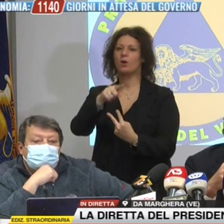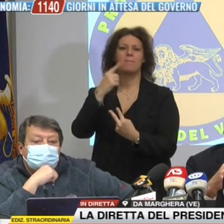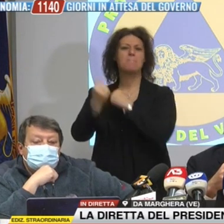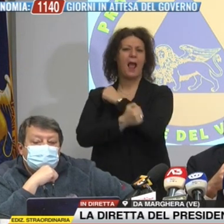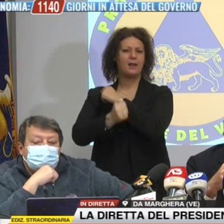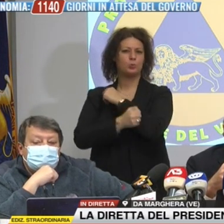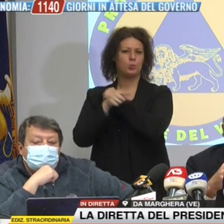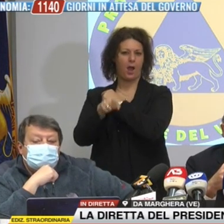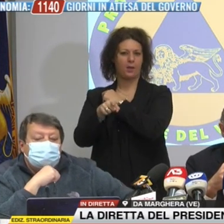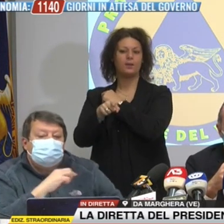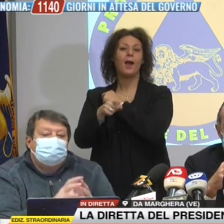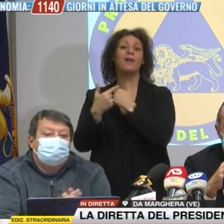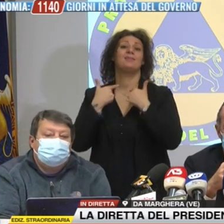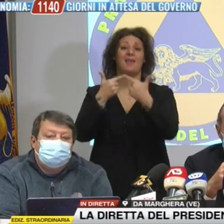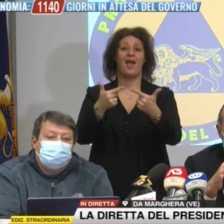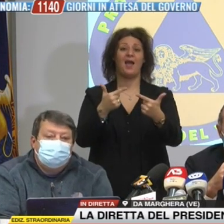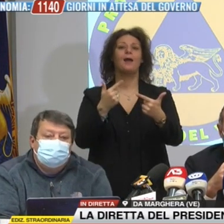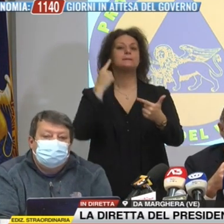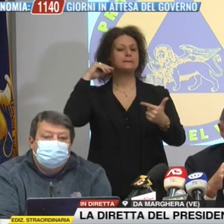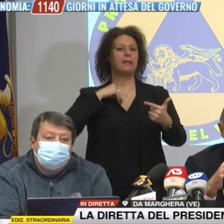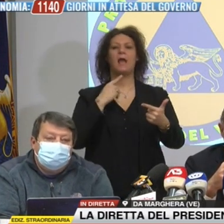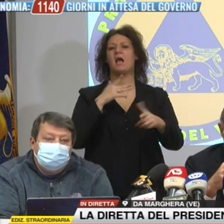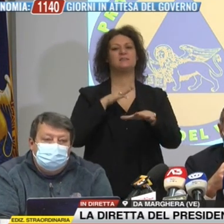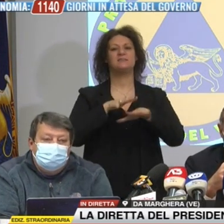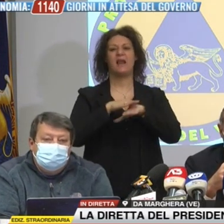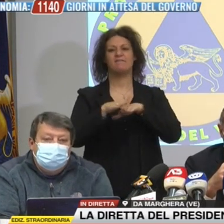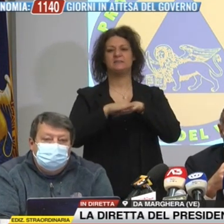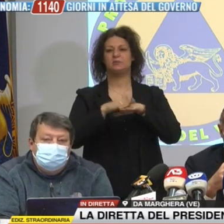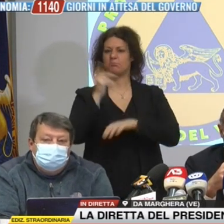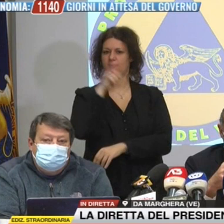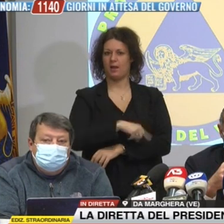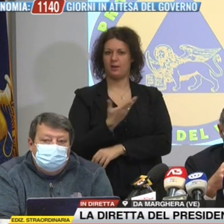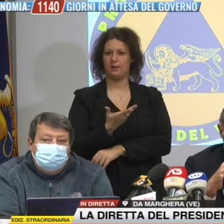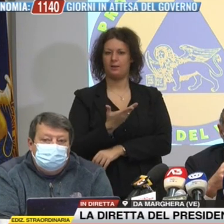il senso civico, la disponibilità, e spesso non si trova.